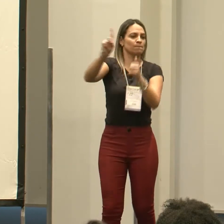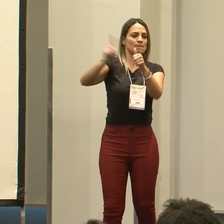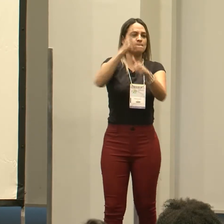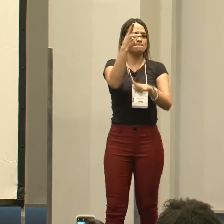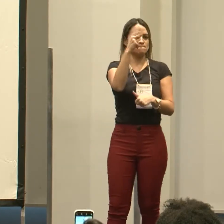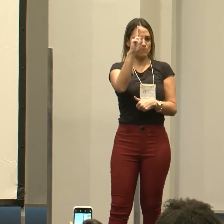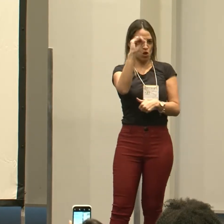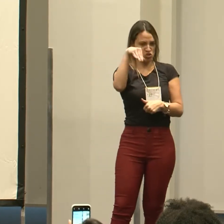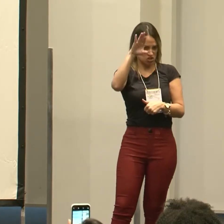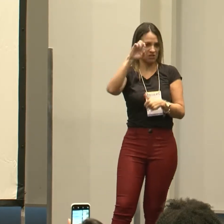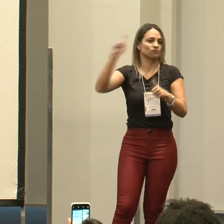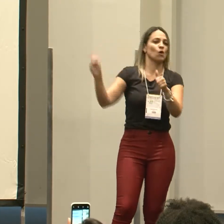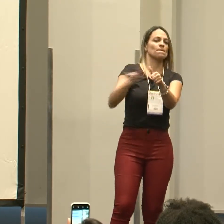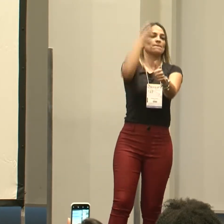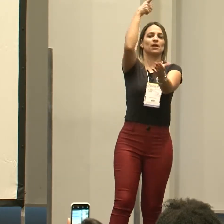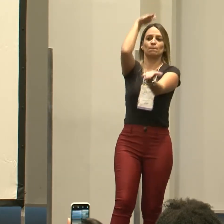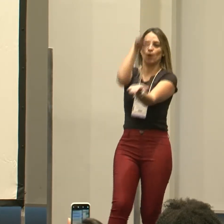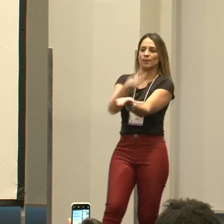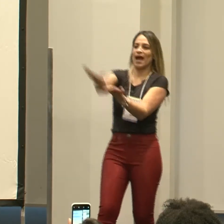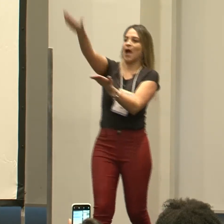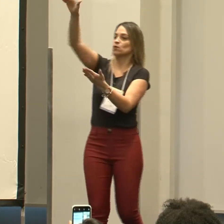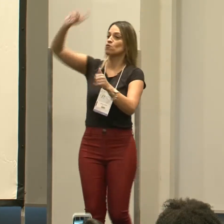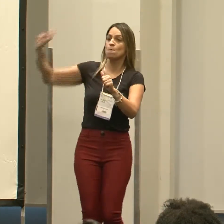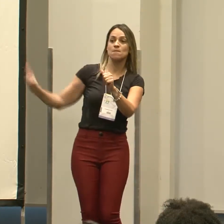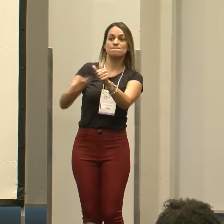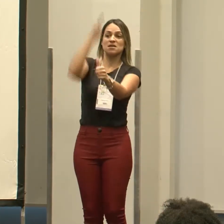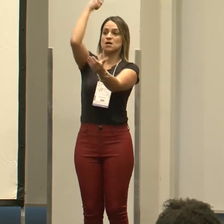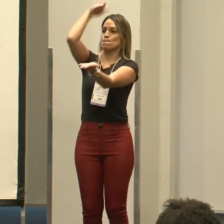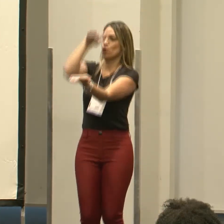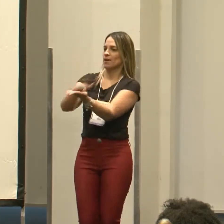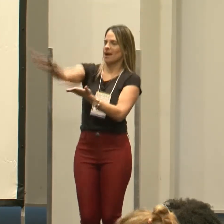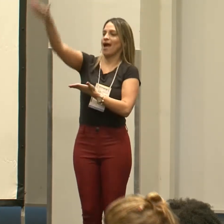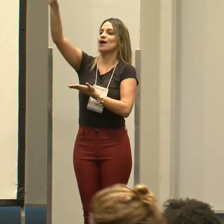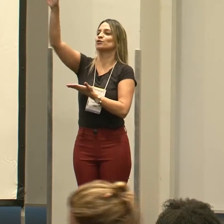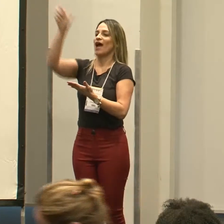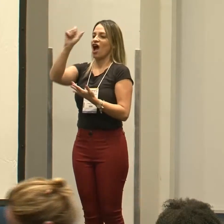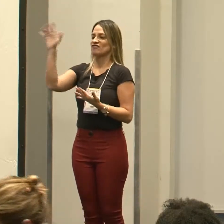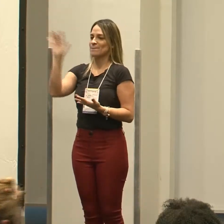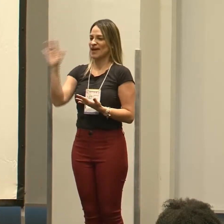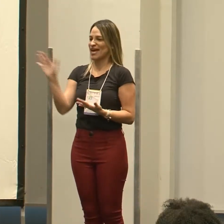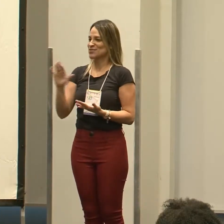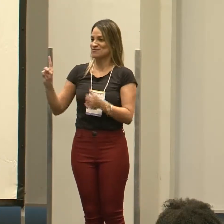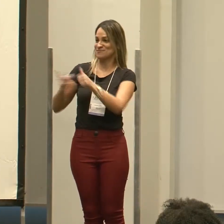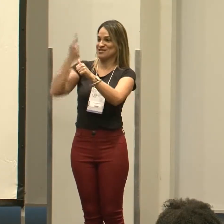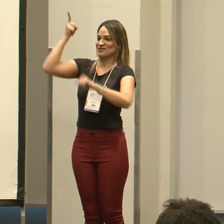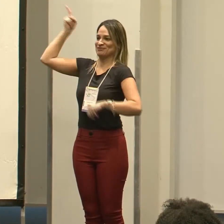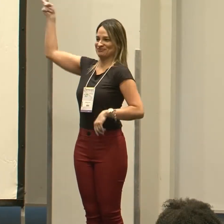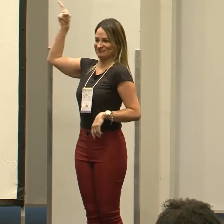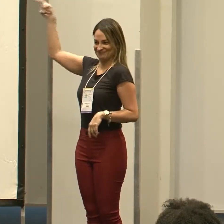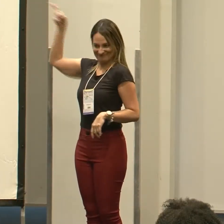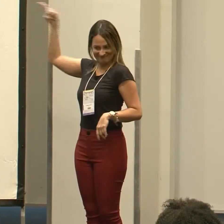Essa foi a primeira publicação do primeiro alfabeto manual.